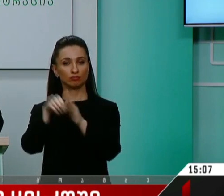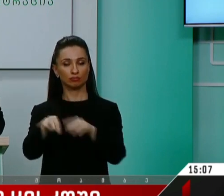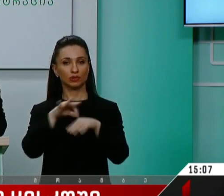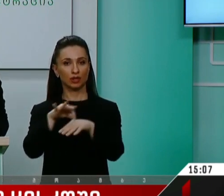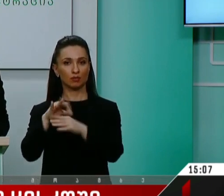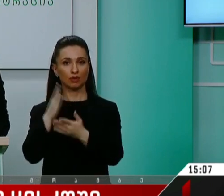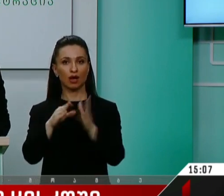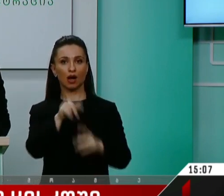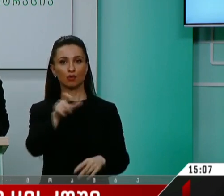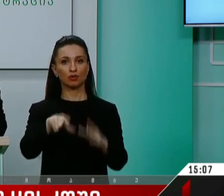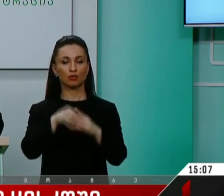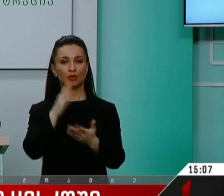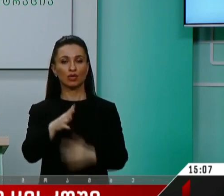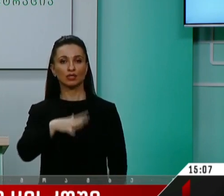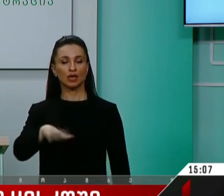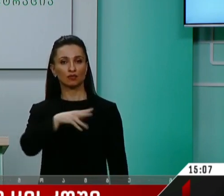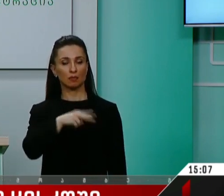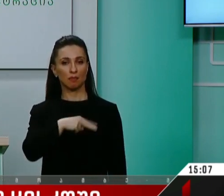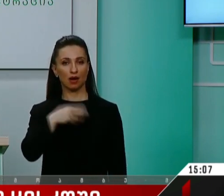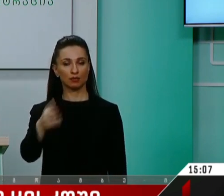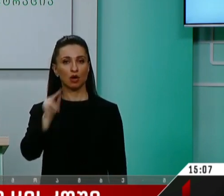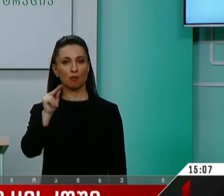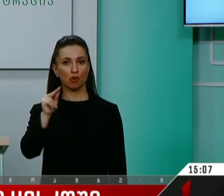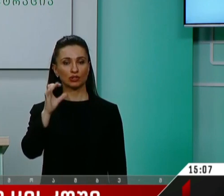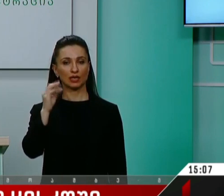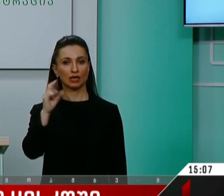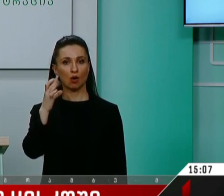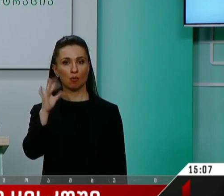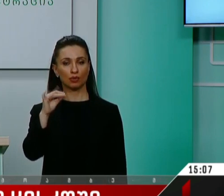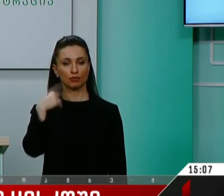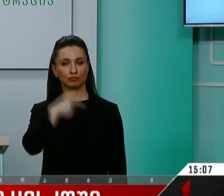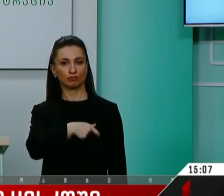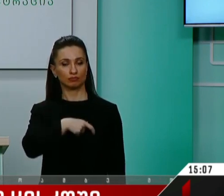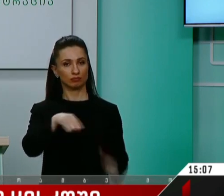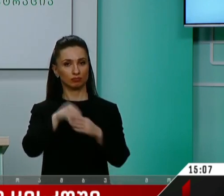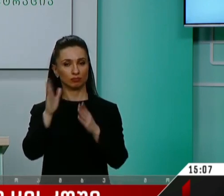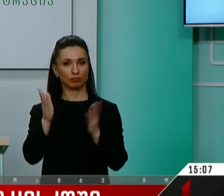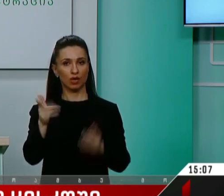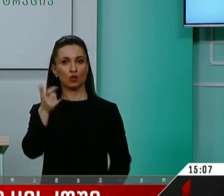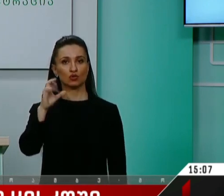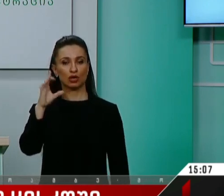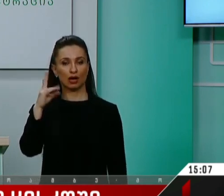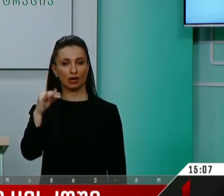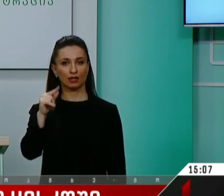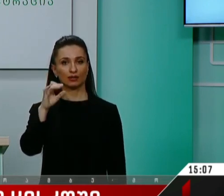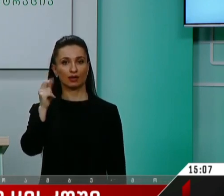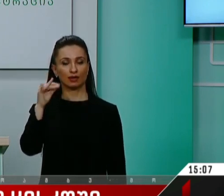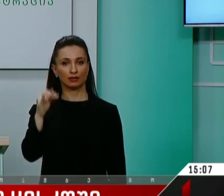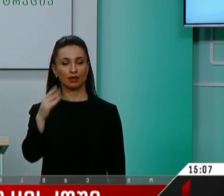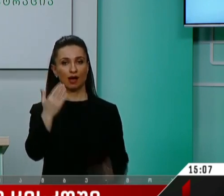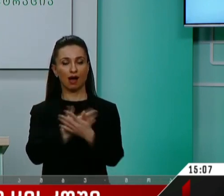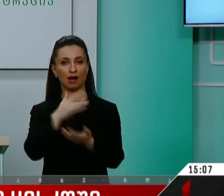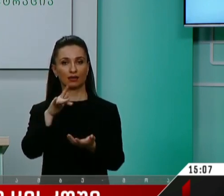marteba, am obcevlebi aircheve, Sakartvelos parlamentis, poti senatnikobis majoritar deputats, Gurjanis,